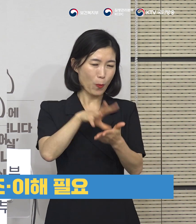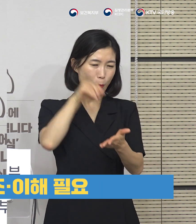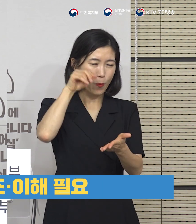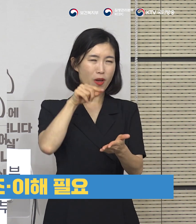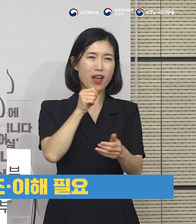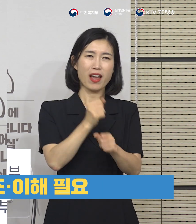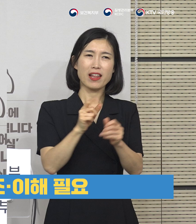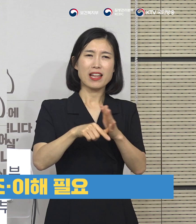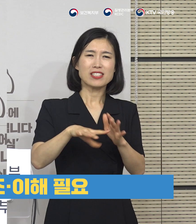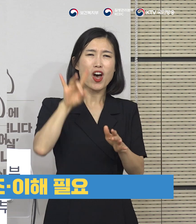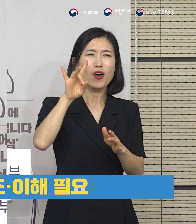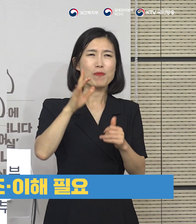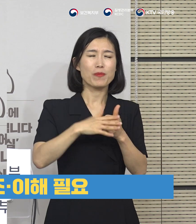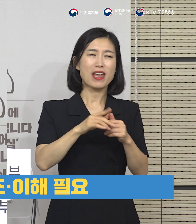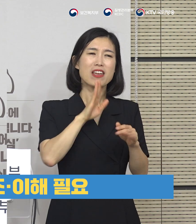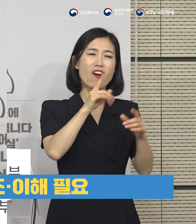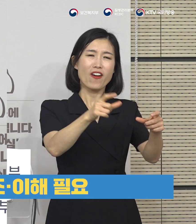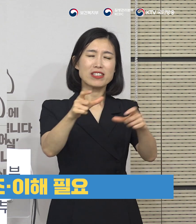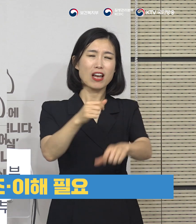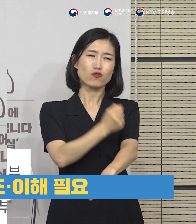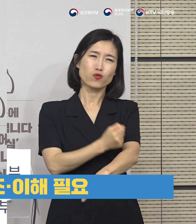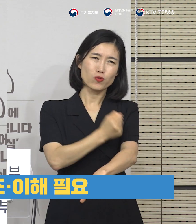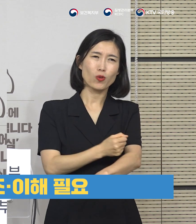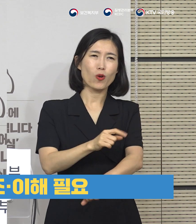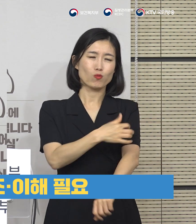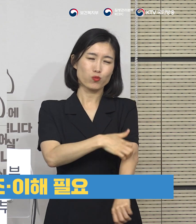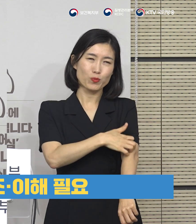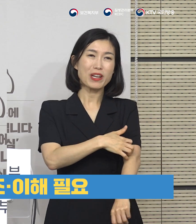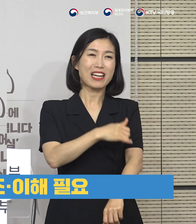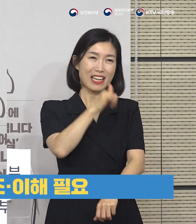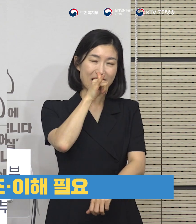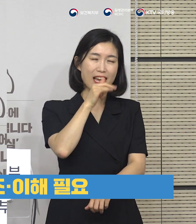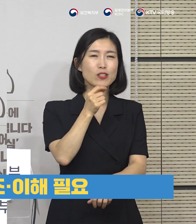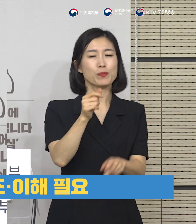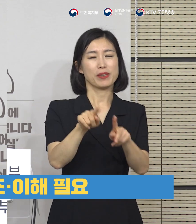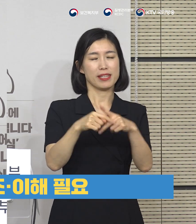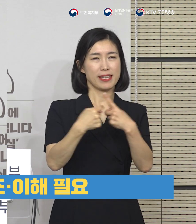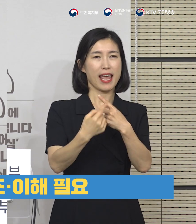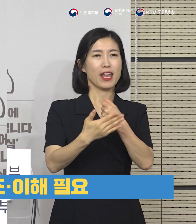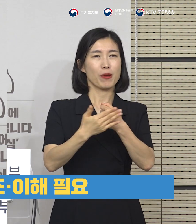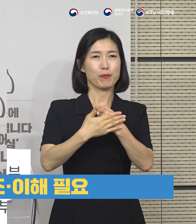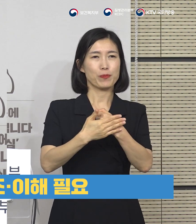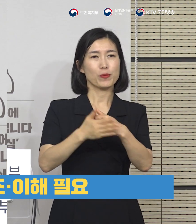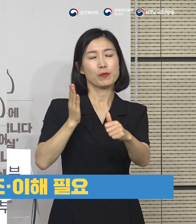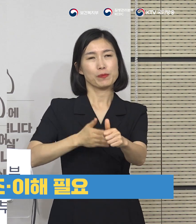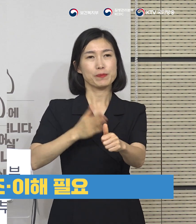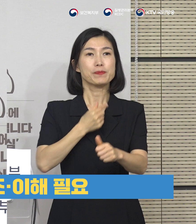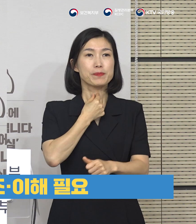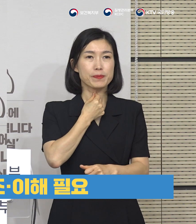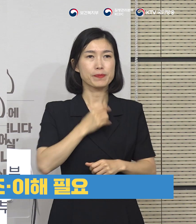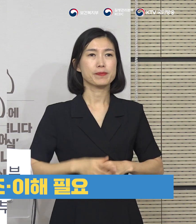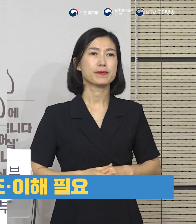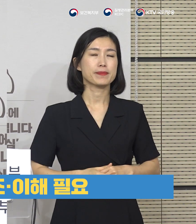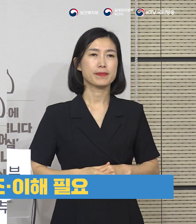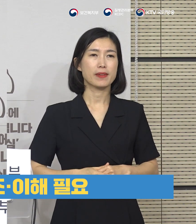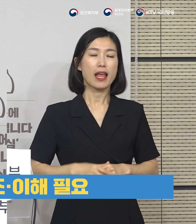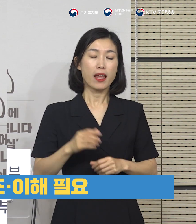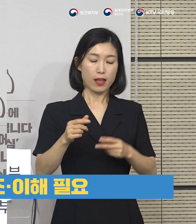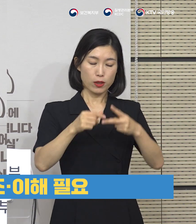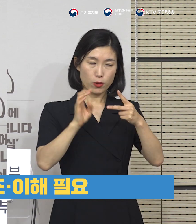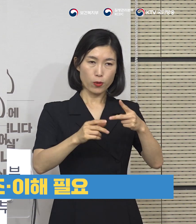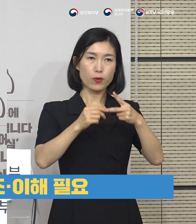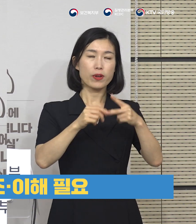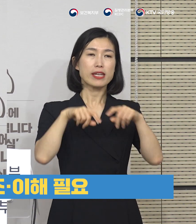과정에서의 좀 현장에서의 수고나 또 국민 여러분들의 이해와 협조가 필요한 사안이라고 생각을 합니다.